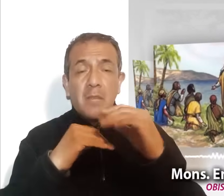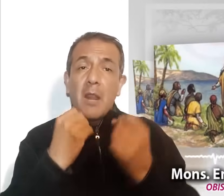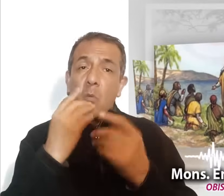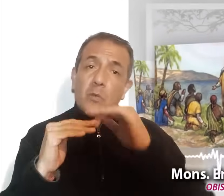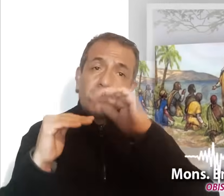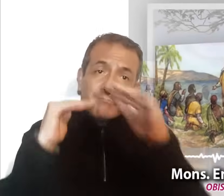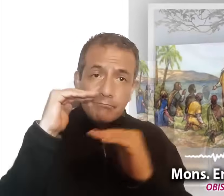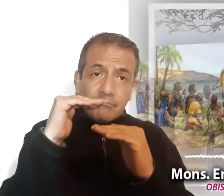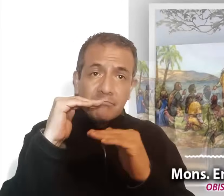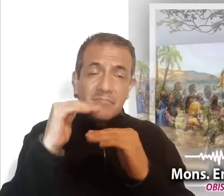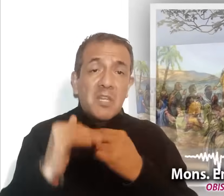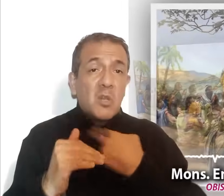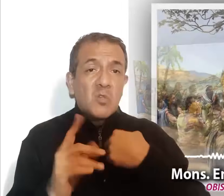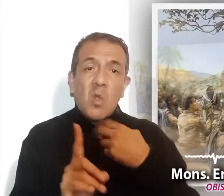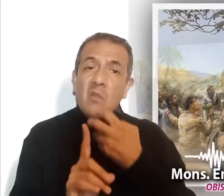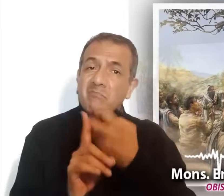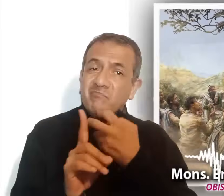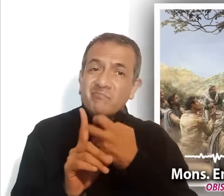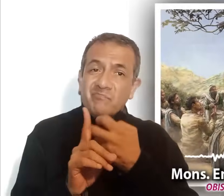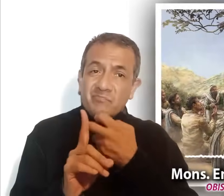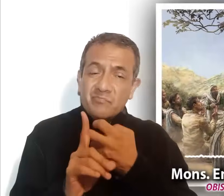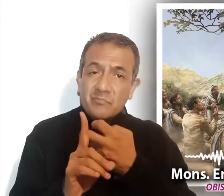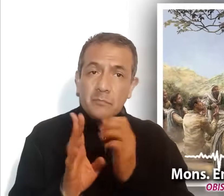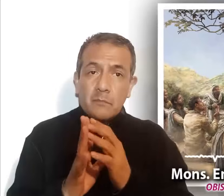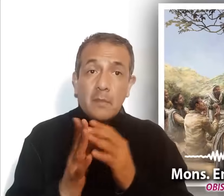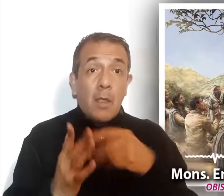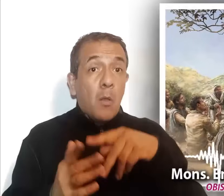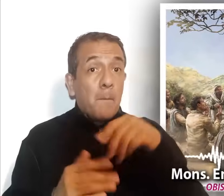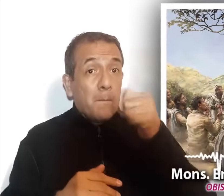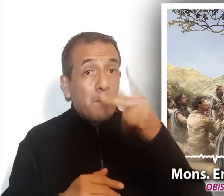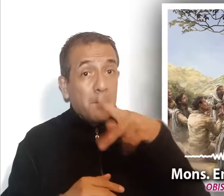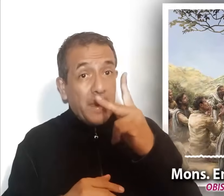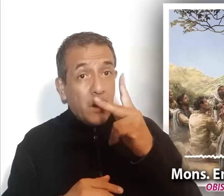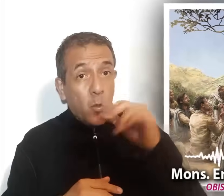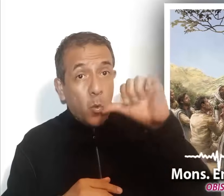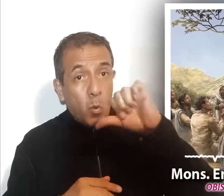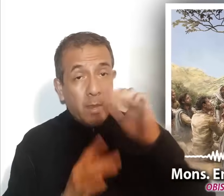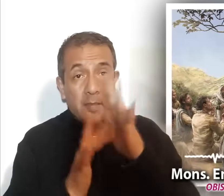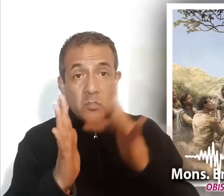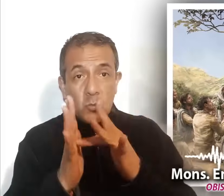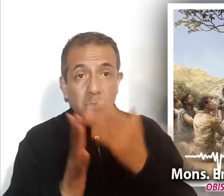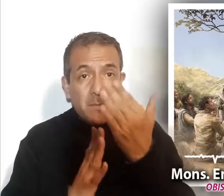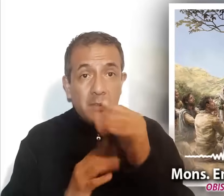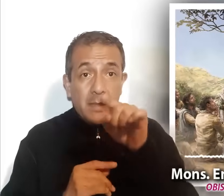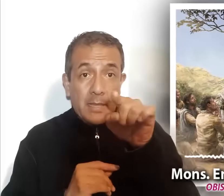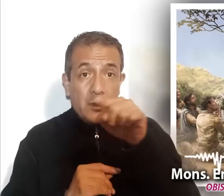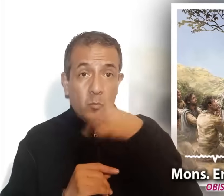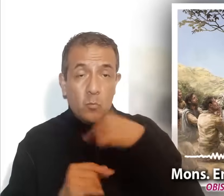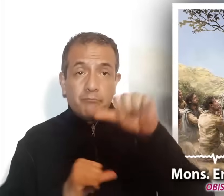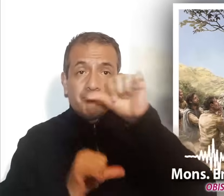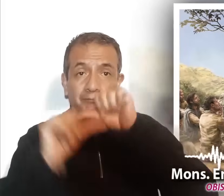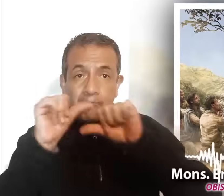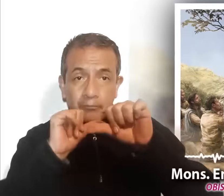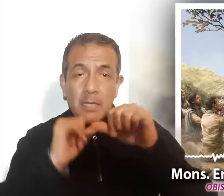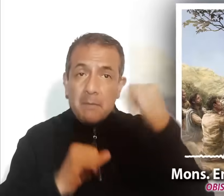fácilmente. Pero hoy Cristo nos pide que nos coloquemos en el lugar del otro. Imagina